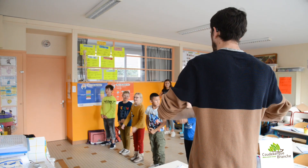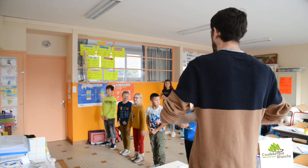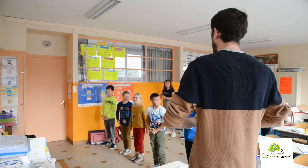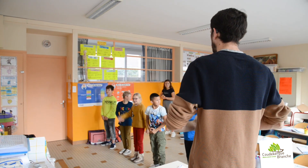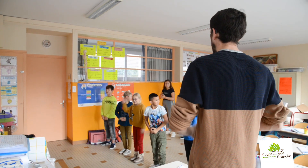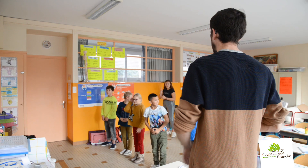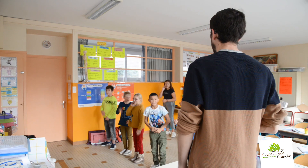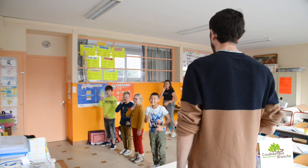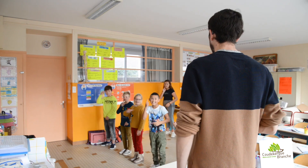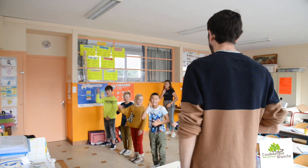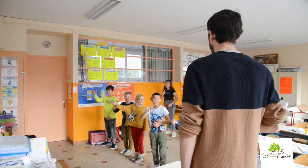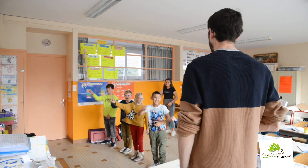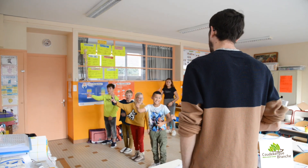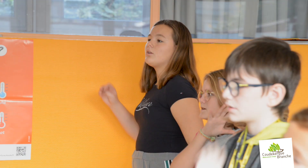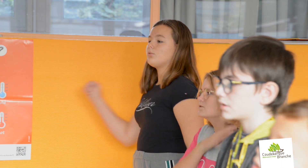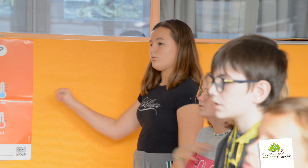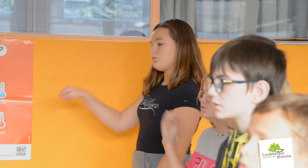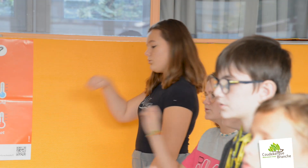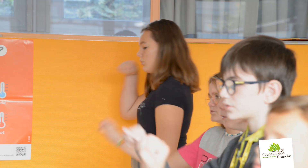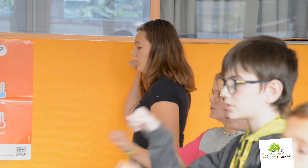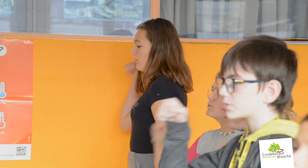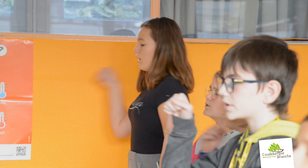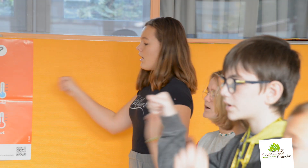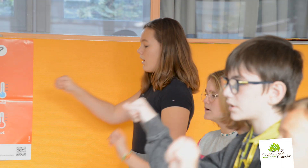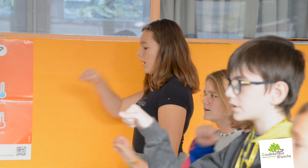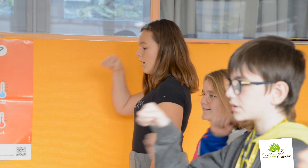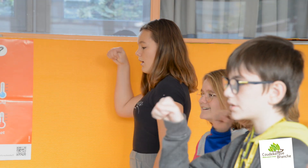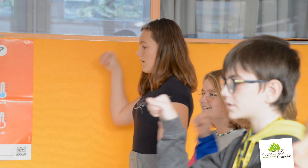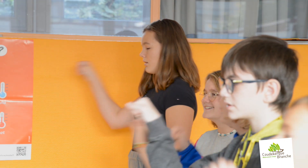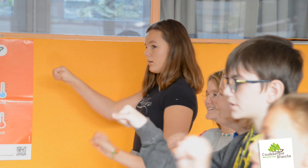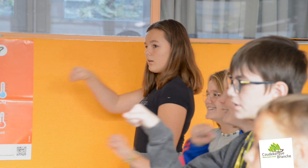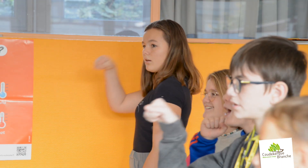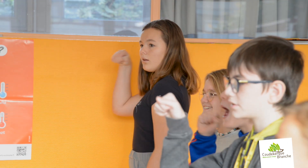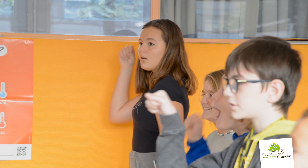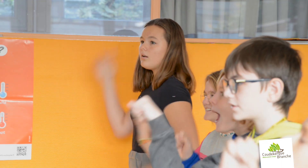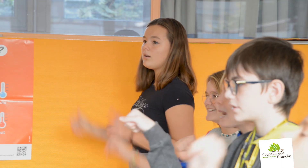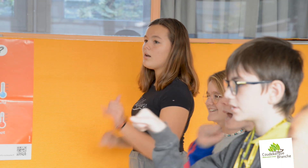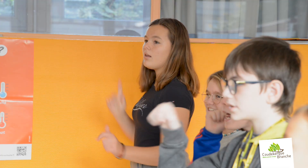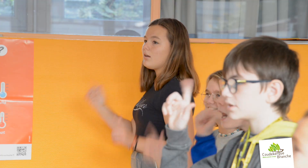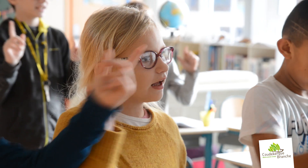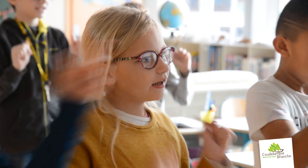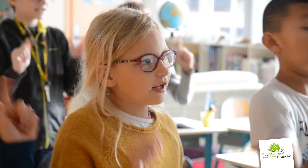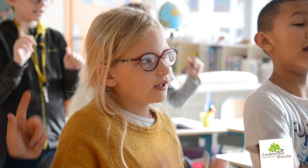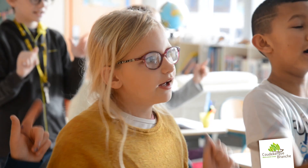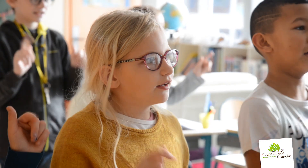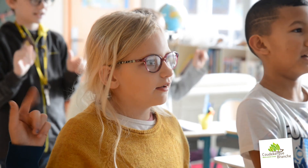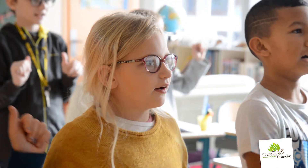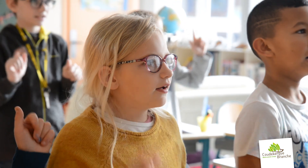ça, c'est d'essayer de répandre la langue des signes un peu partout là où je peux, pour que justement les sourds se sentent